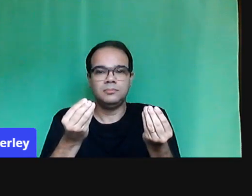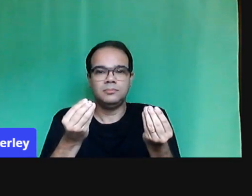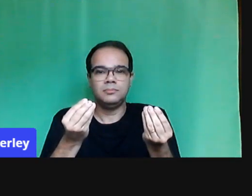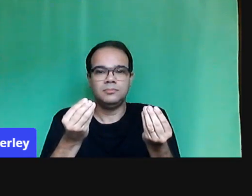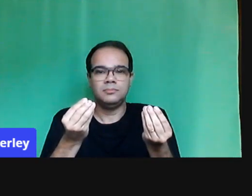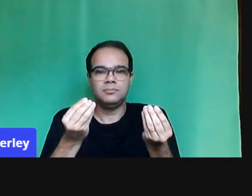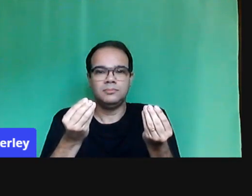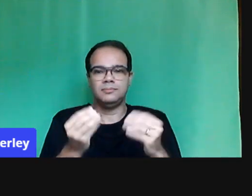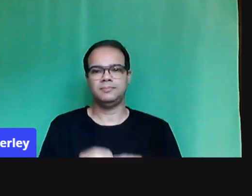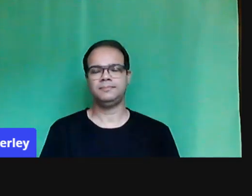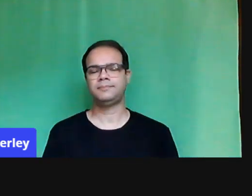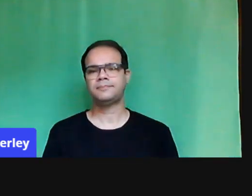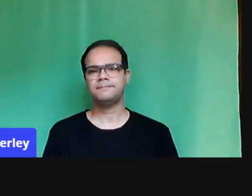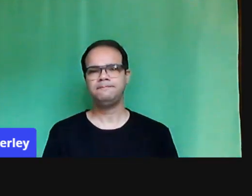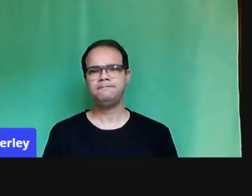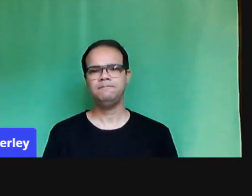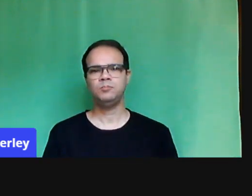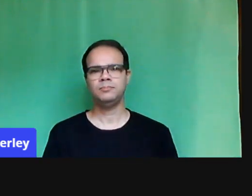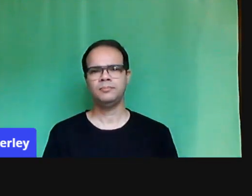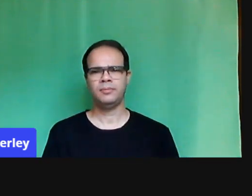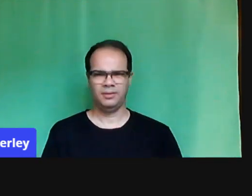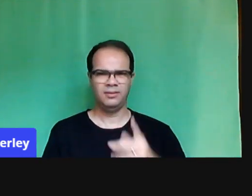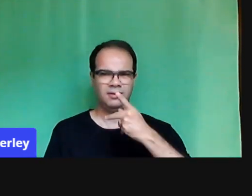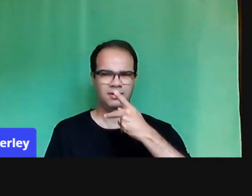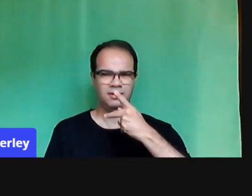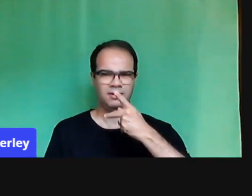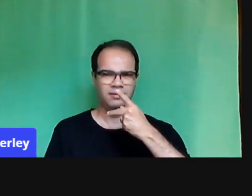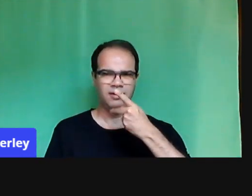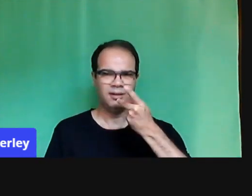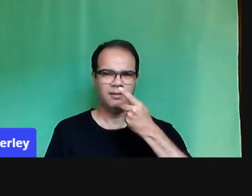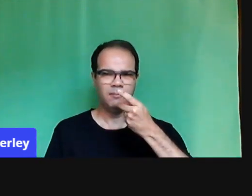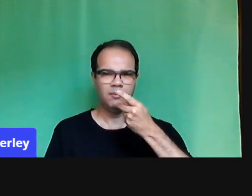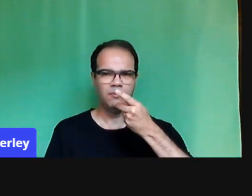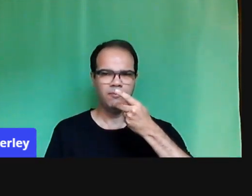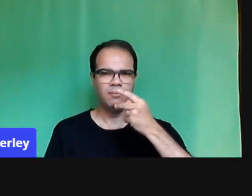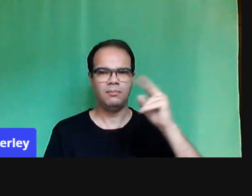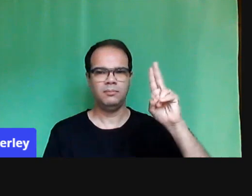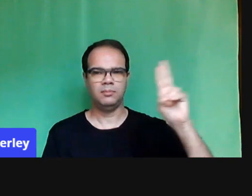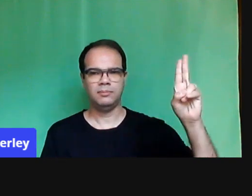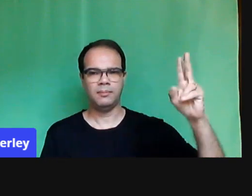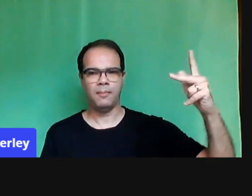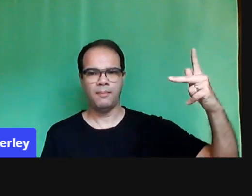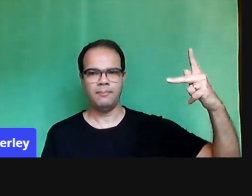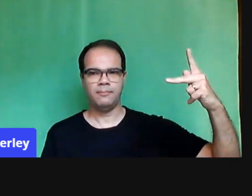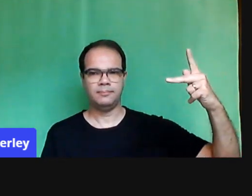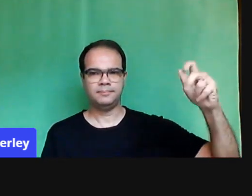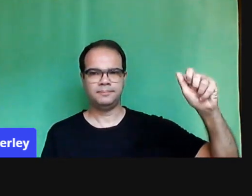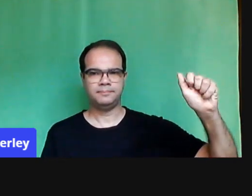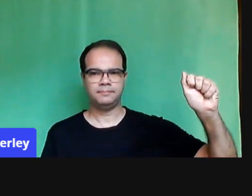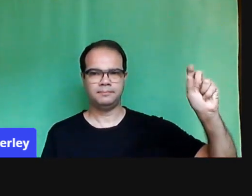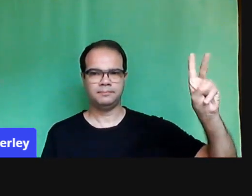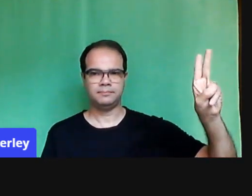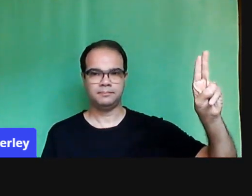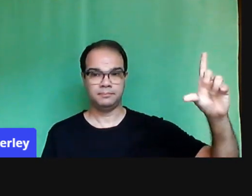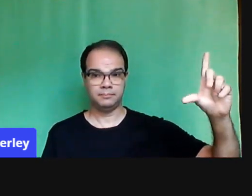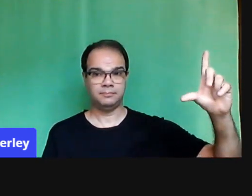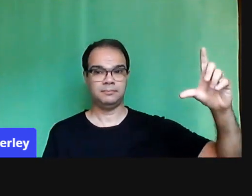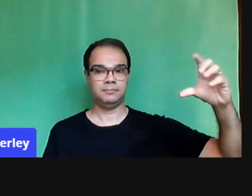Eu falei logo no início da nossa conversa, né? Paulo Freire. Paulo Freire ele traz um verbo,